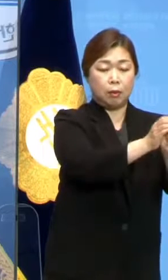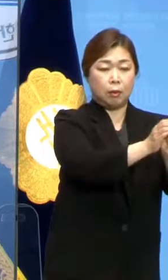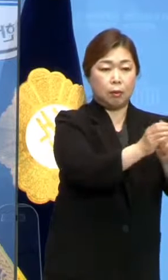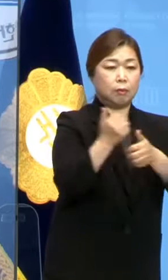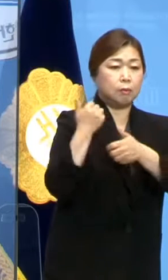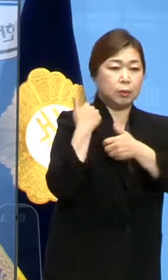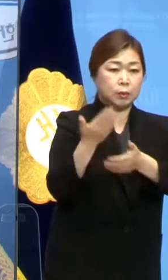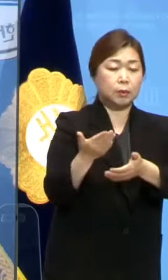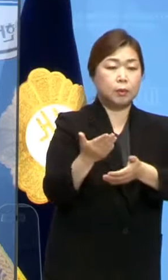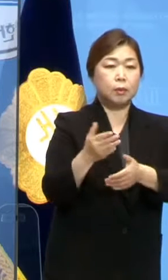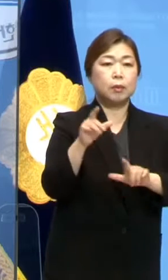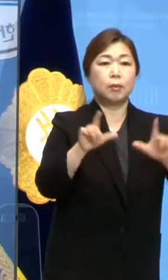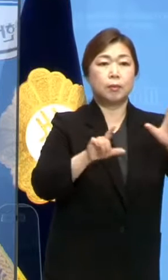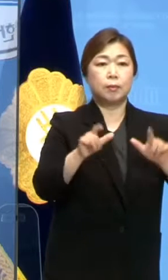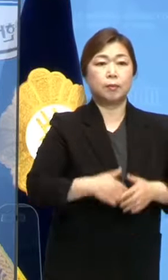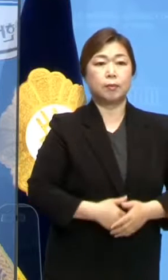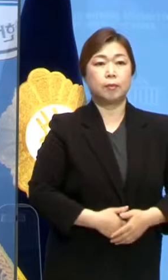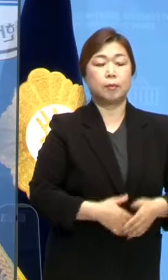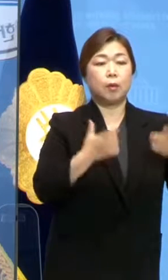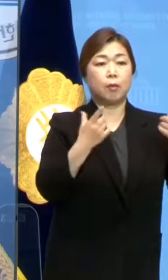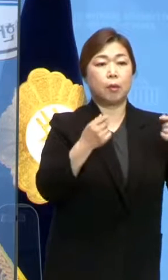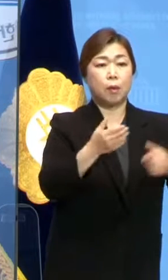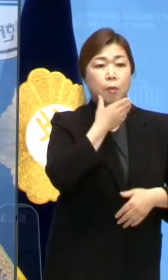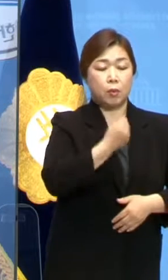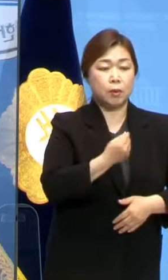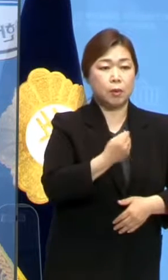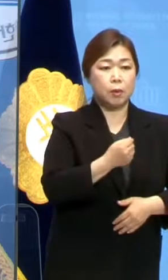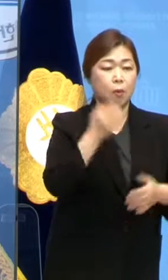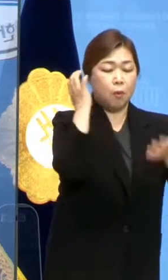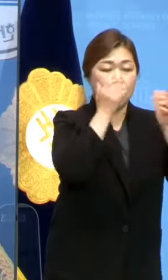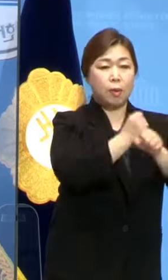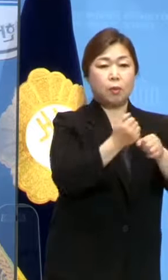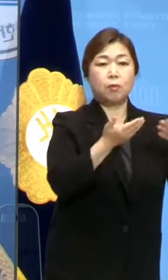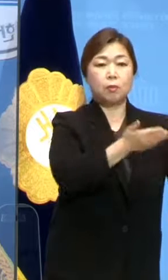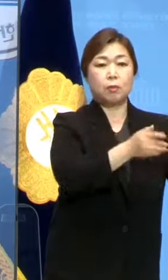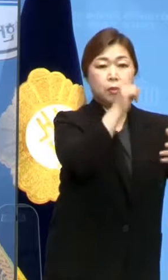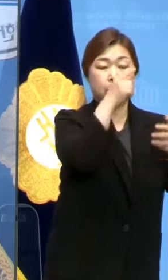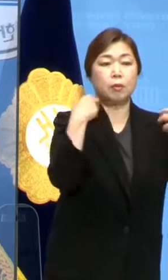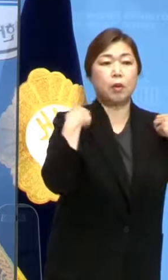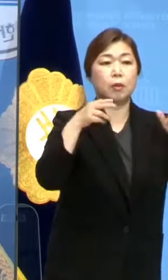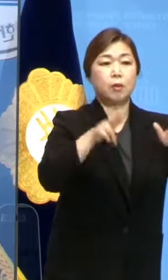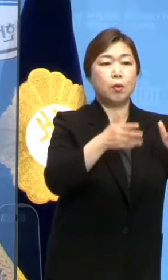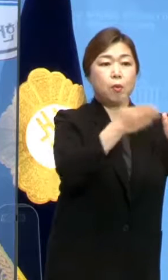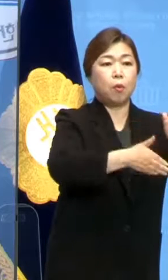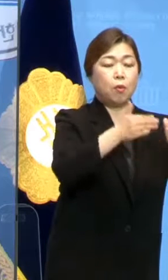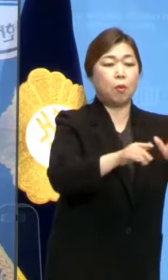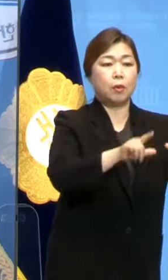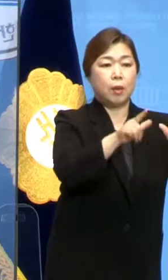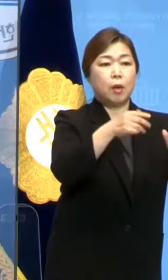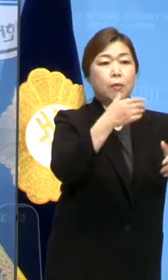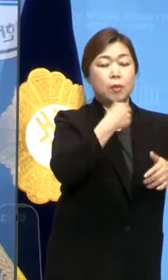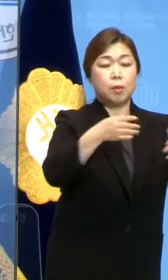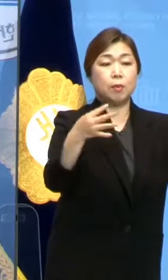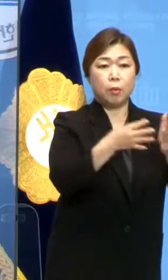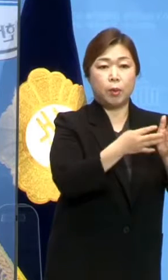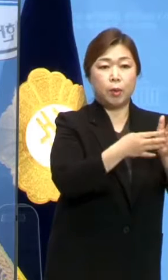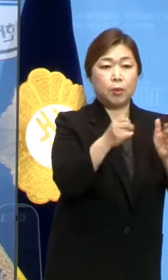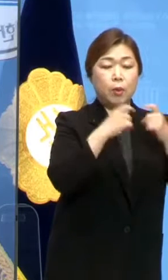받아들였다 이렇게 복지를 혼란에 빠트린 정부가 이제는 공공 의 사회복지 법인과